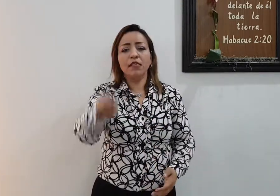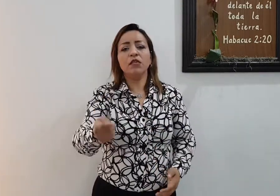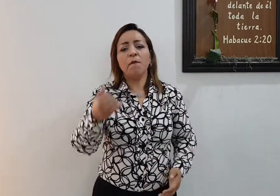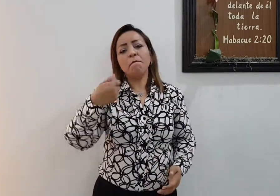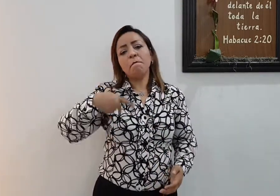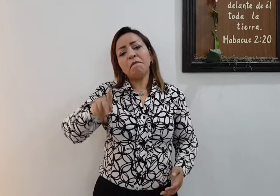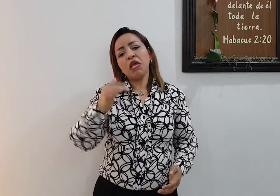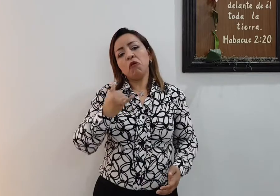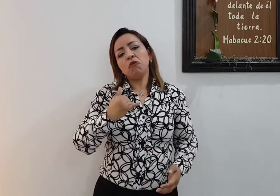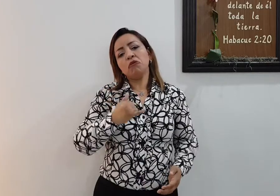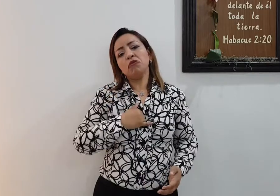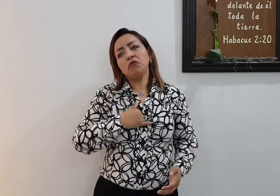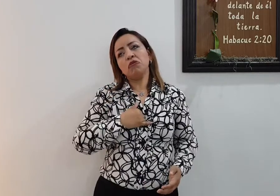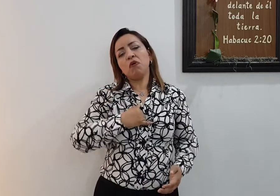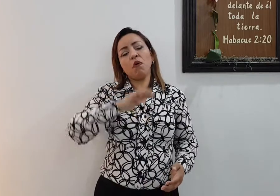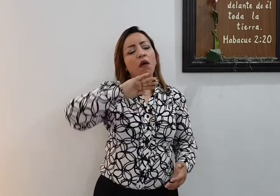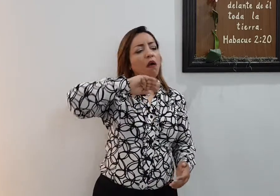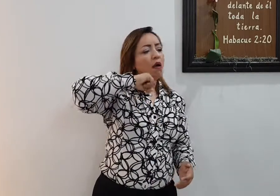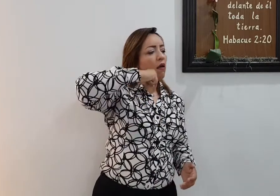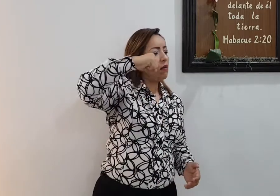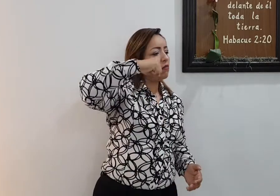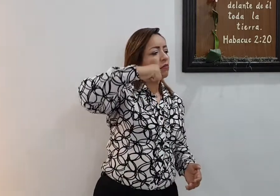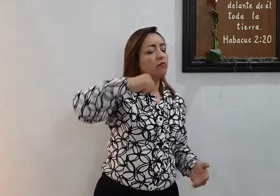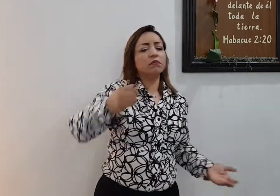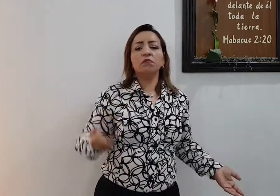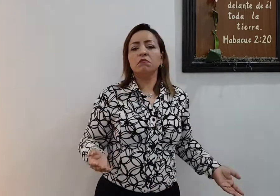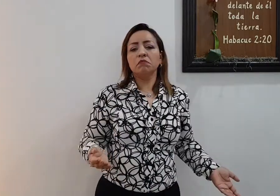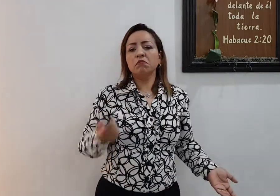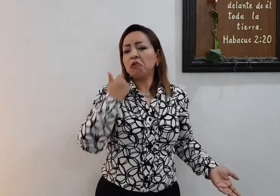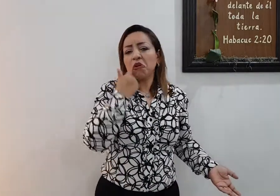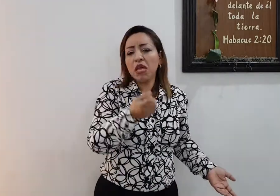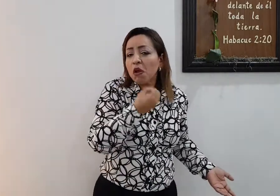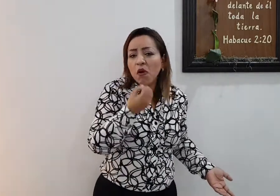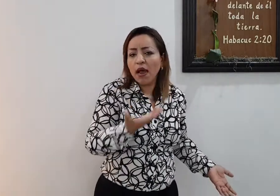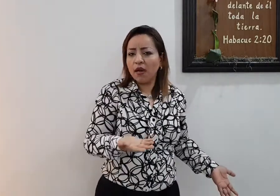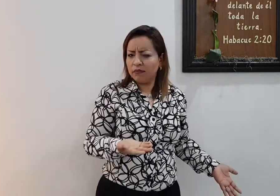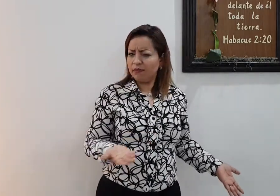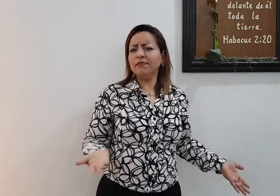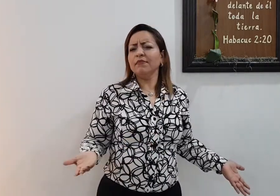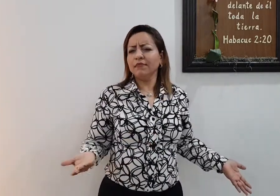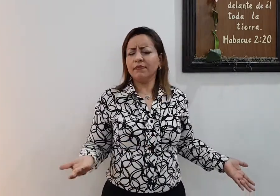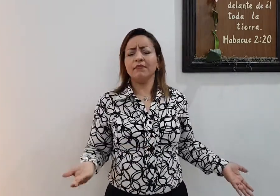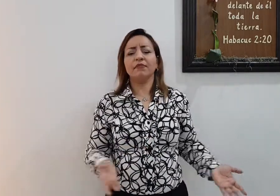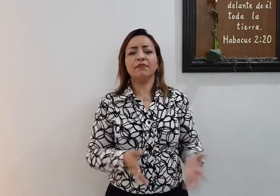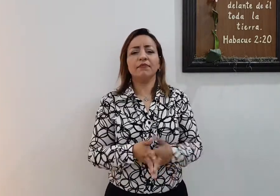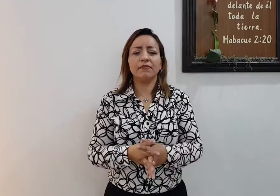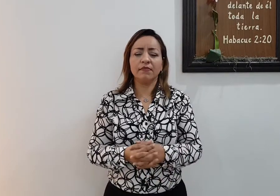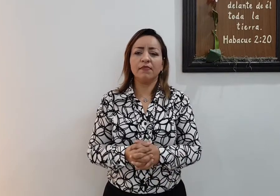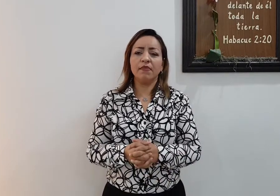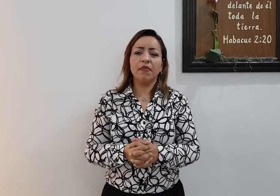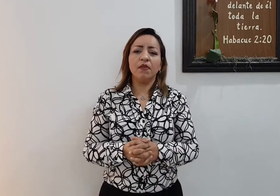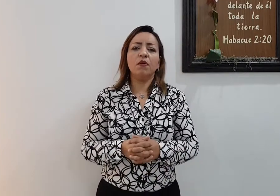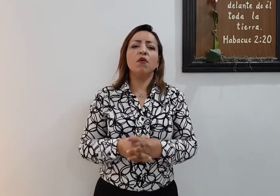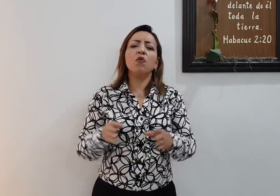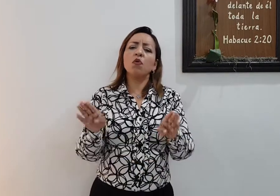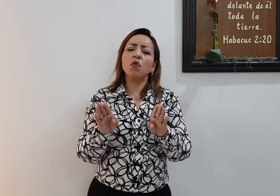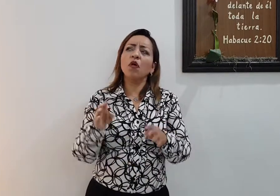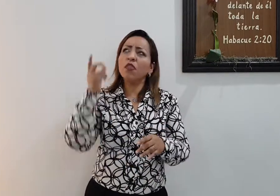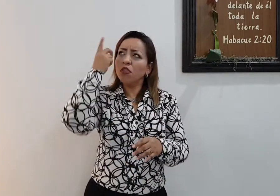yo no necesito orar. Dios sabe lo que necesito. No, pues claro que Dios sabe. Como usted sabe lo que necesita su hijo, pero le encanta que venga papi